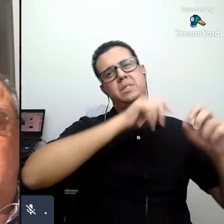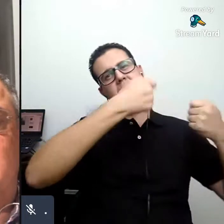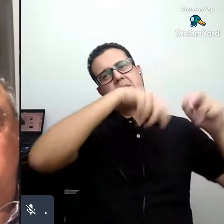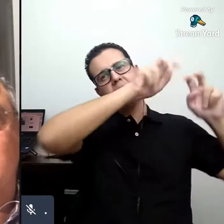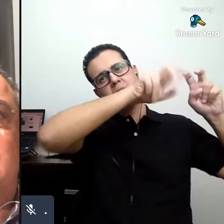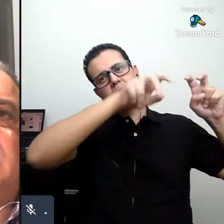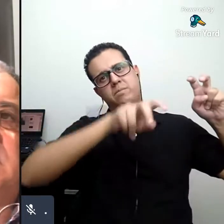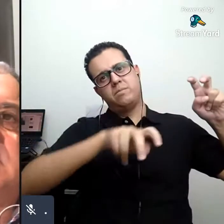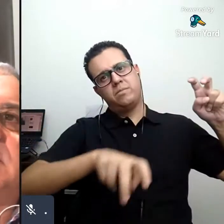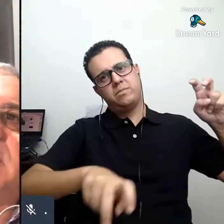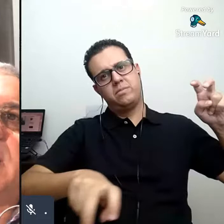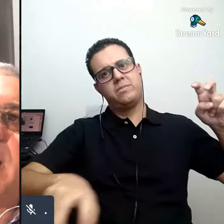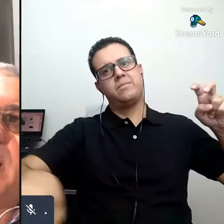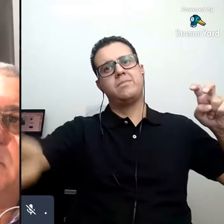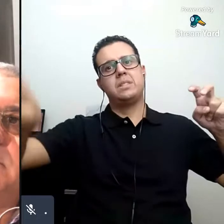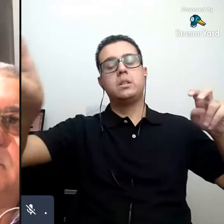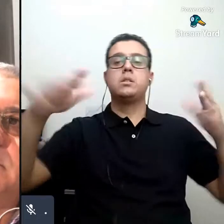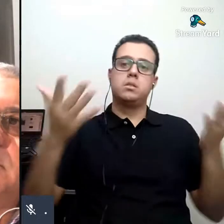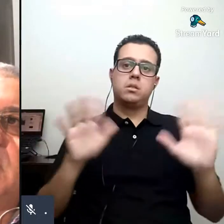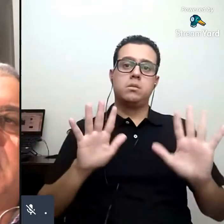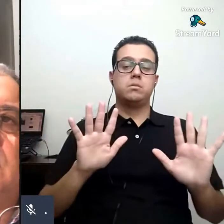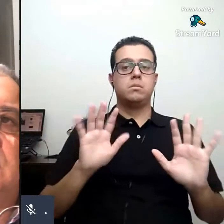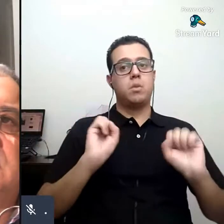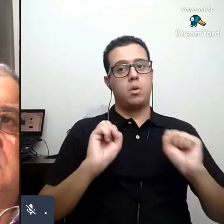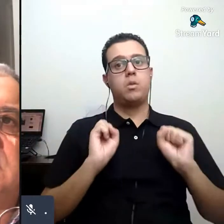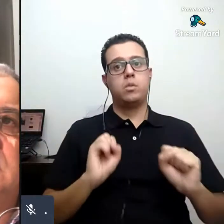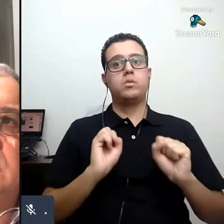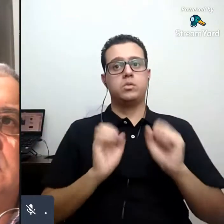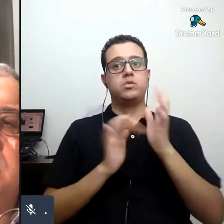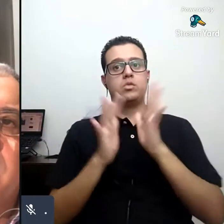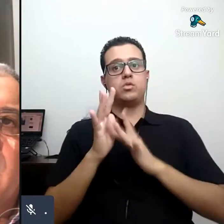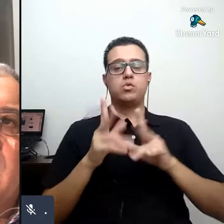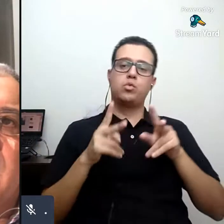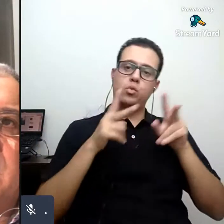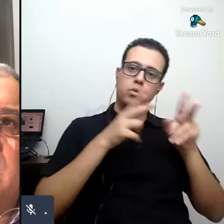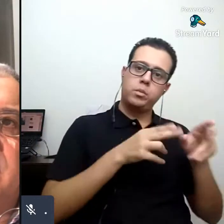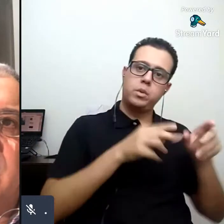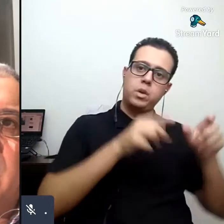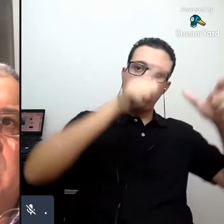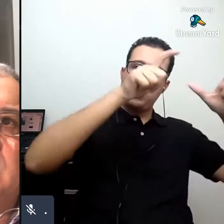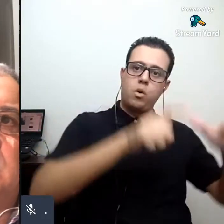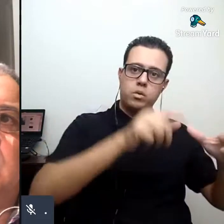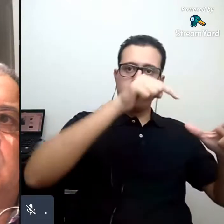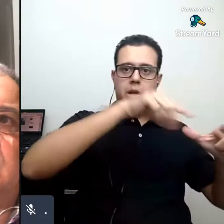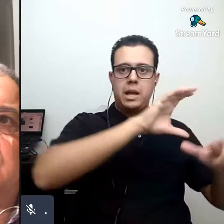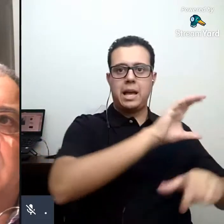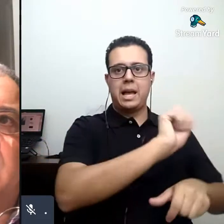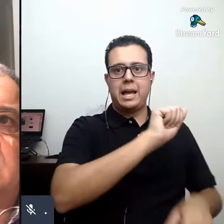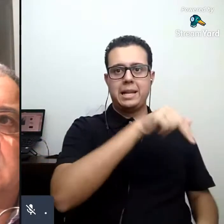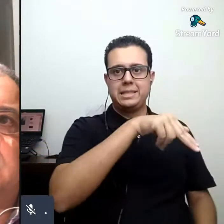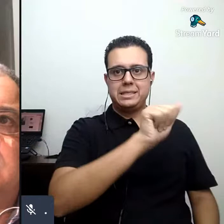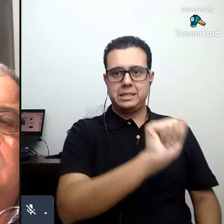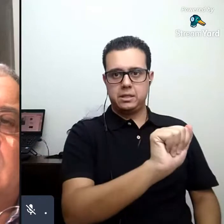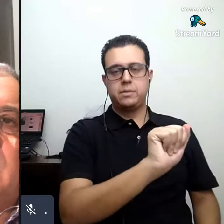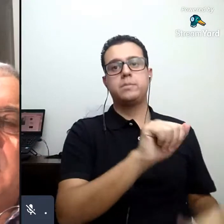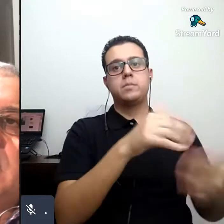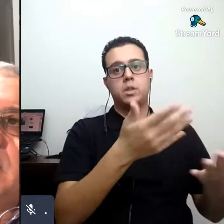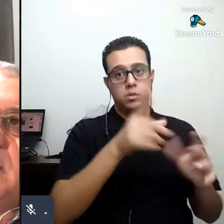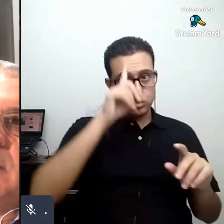provavelmente ele tenha permanecido em Caná, e no dia seguinte é que ele vai para sua casa.